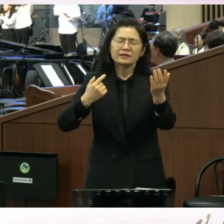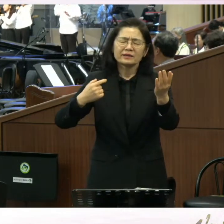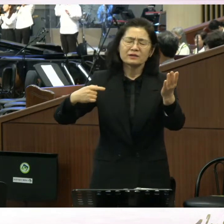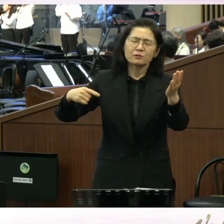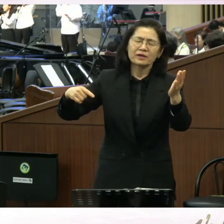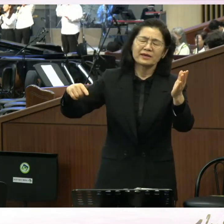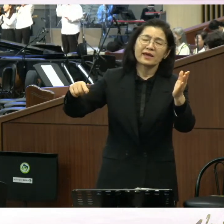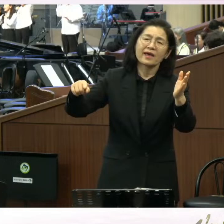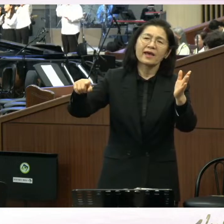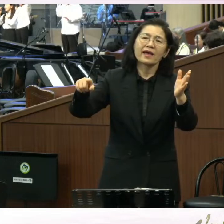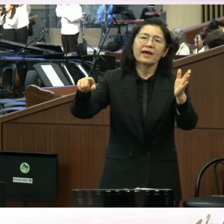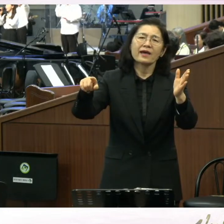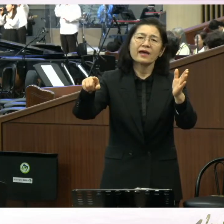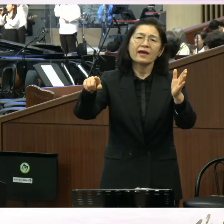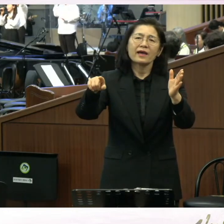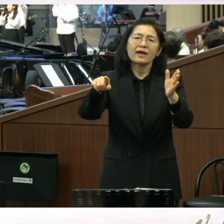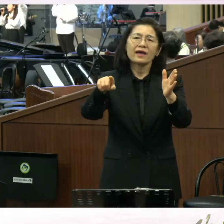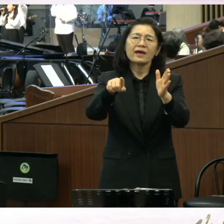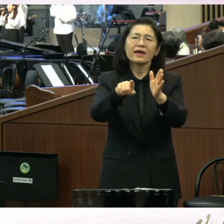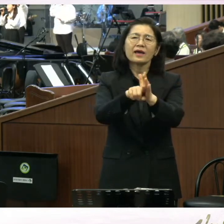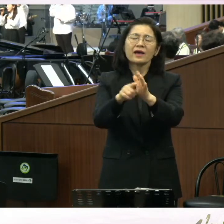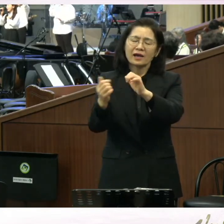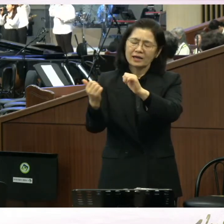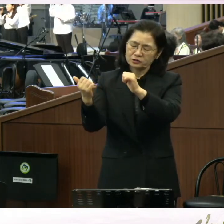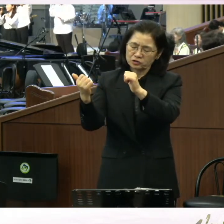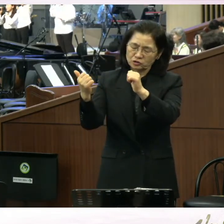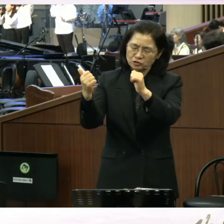나를 위해